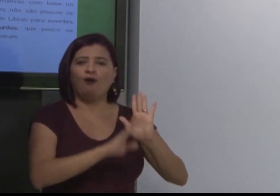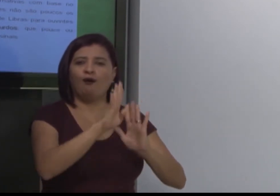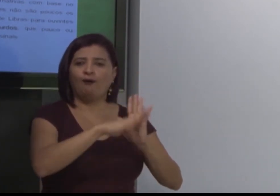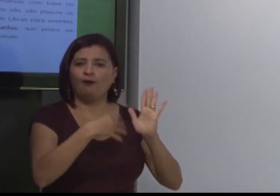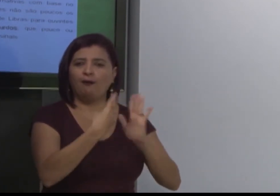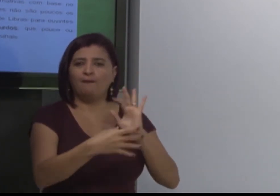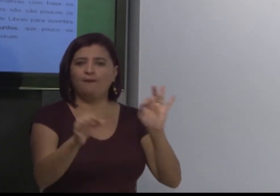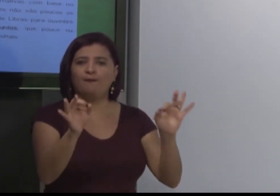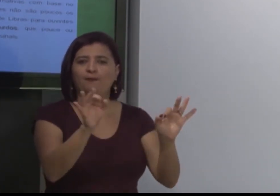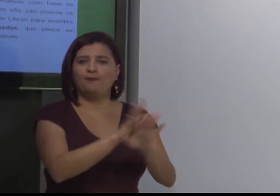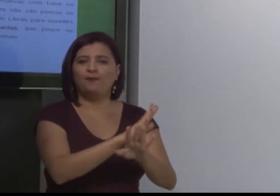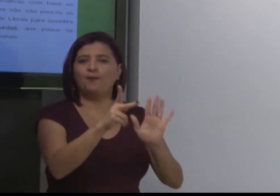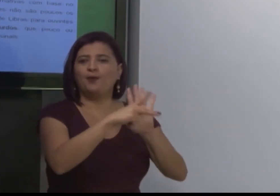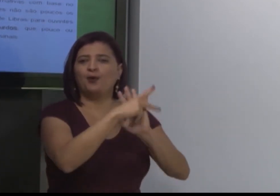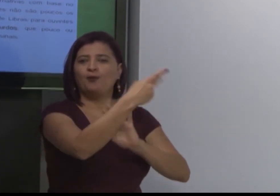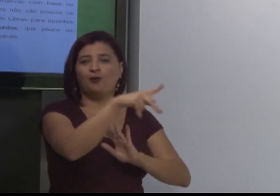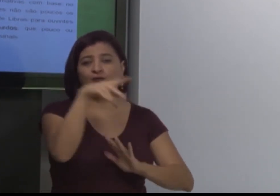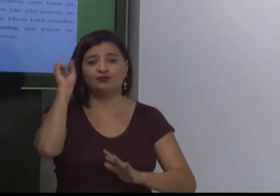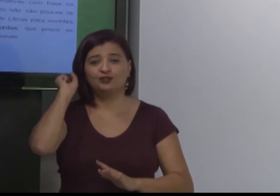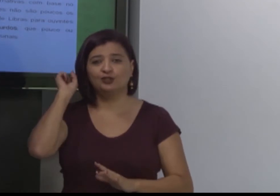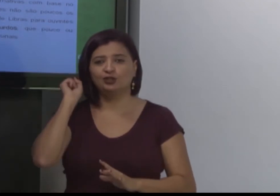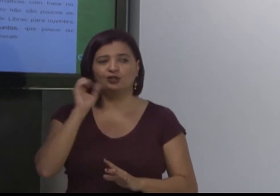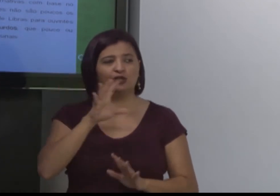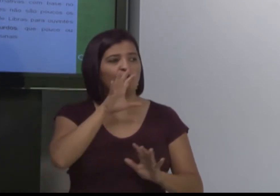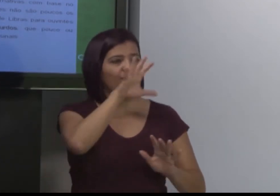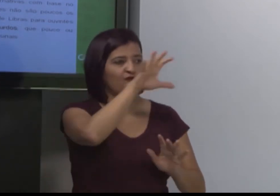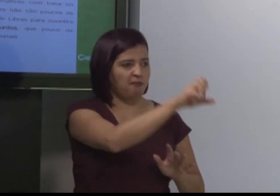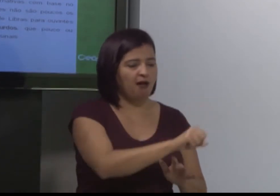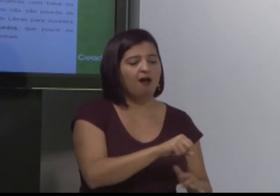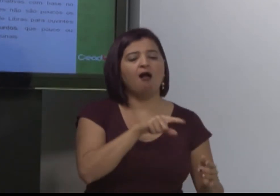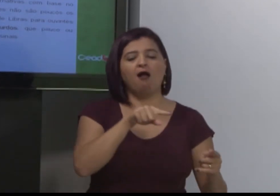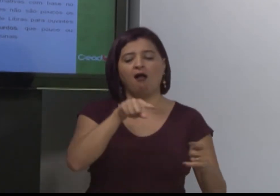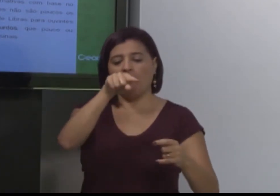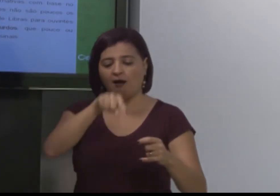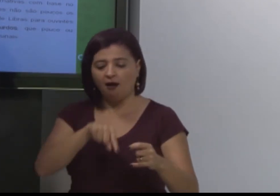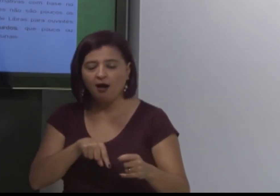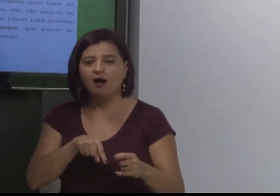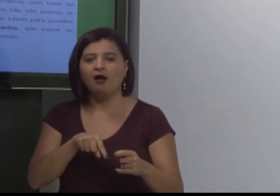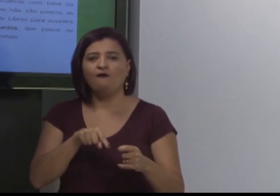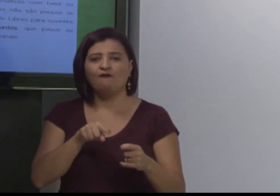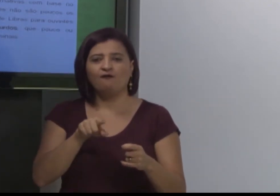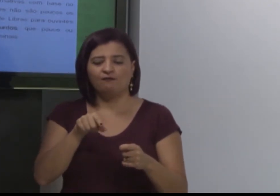Pega-se um currículo já pronto, direcionado aos ouvintes,